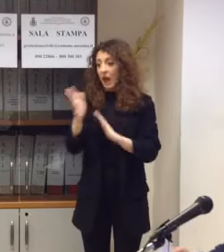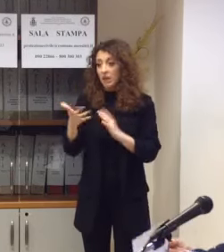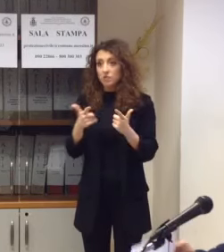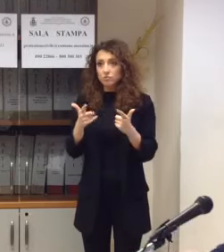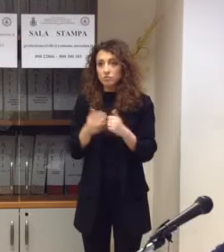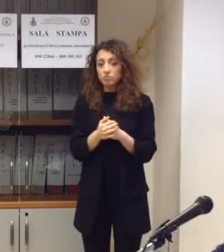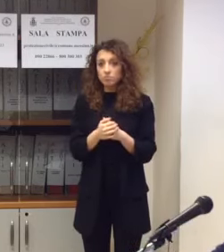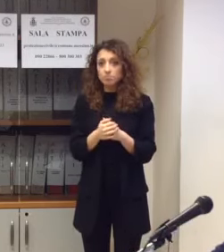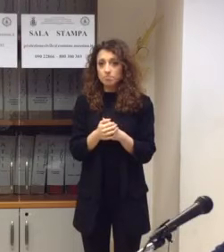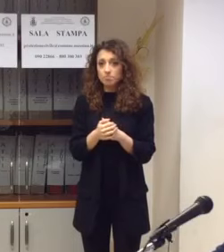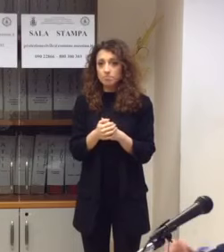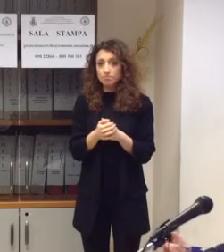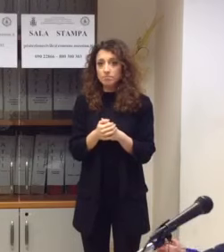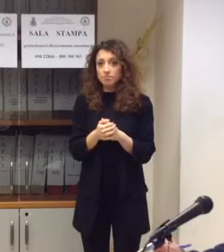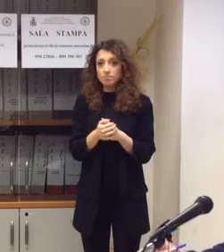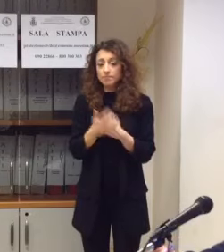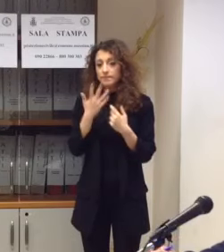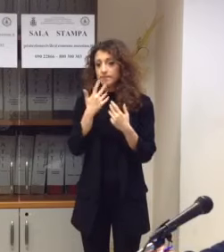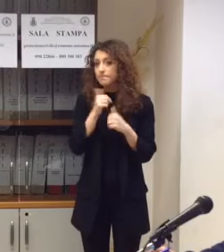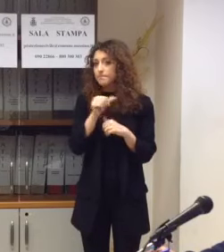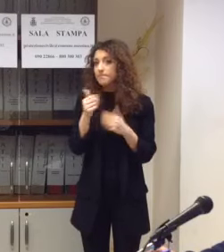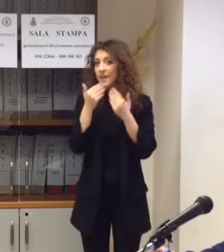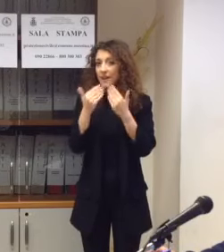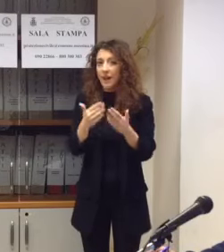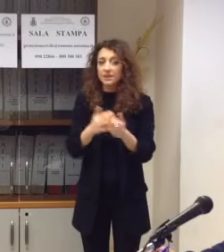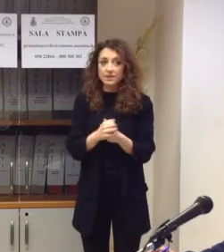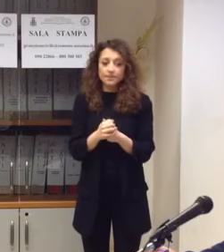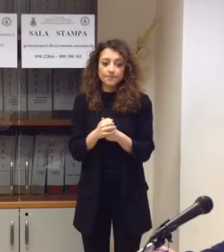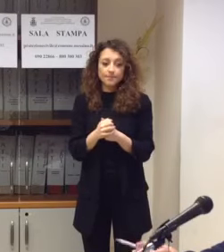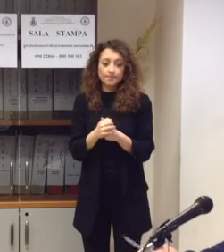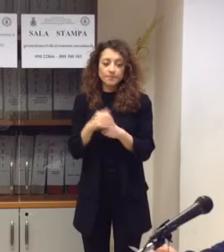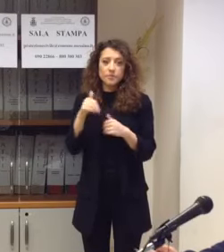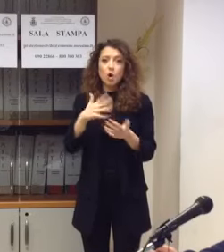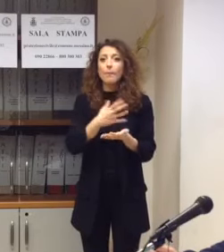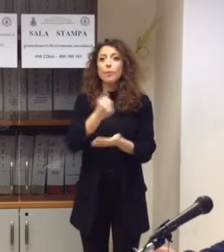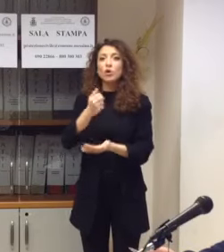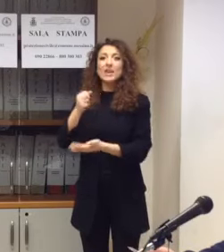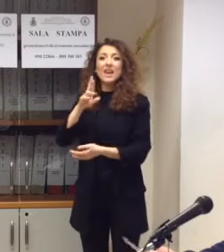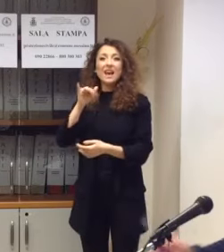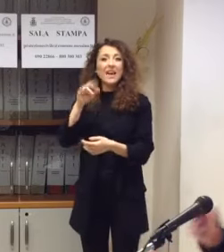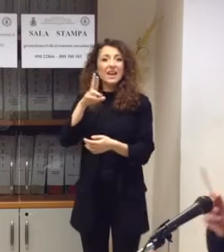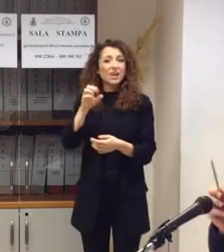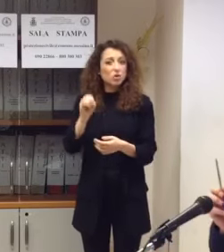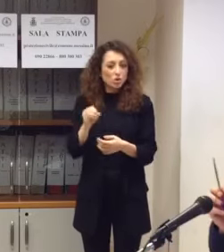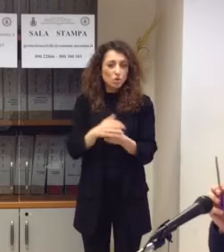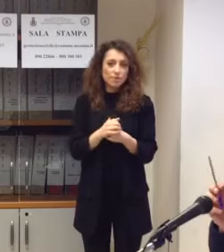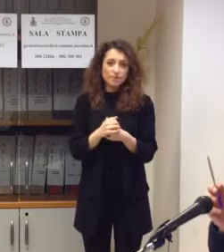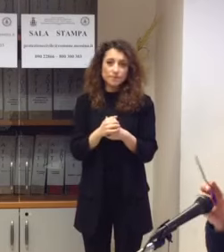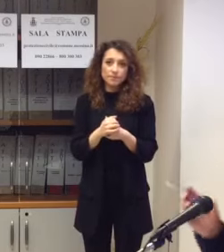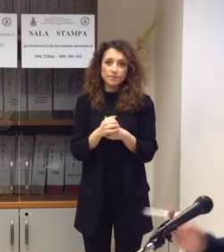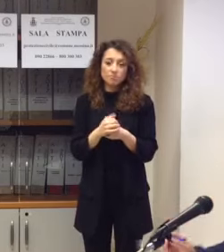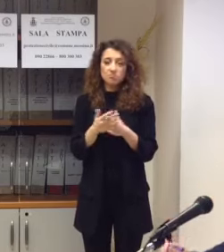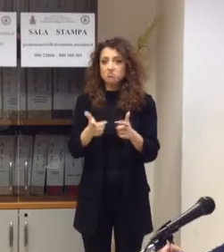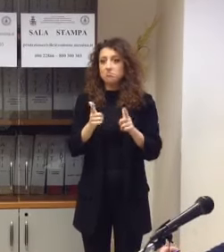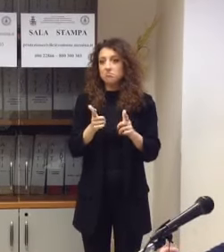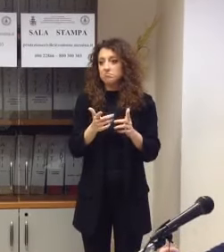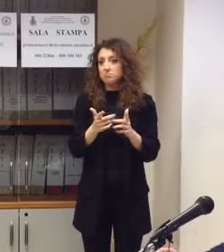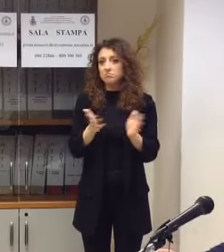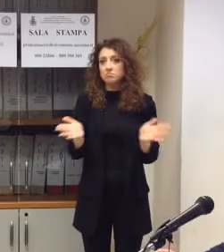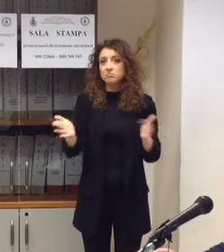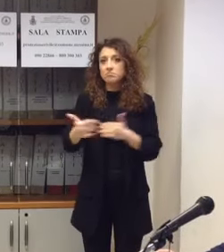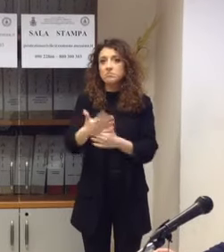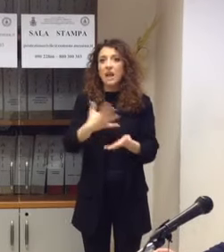abbiamo semplicemente da ringraziare oggi la bottiglieria Rizzo della signora Galletta Maria, che ha donato delle